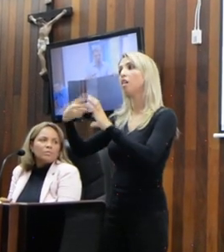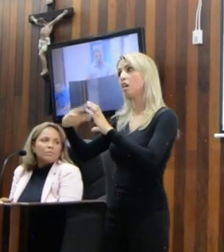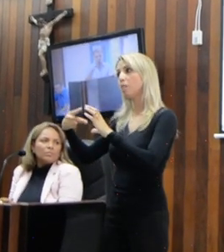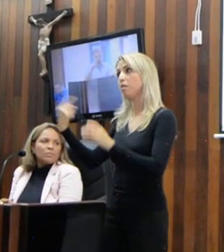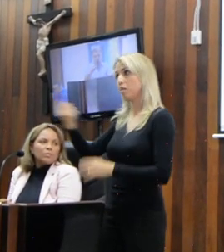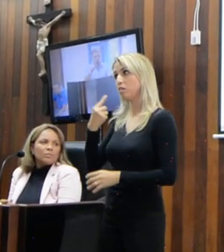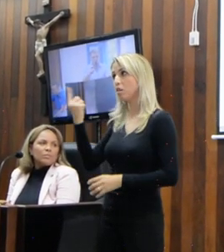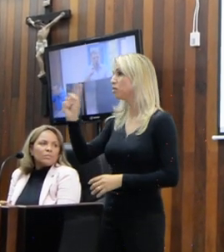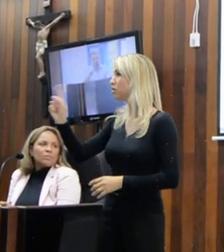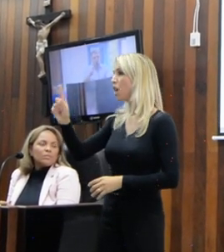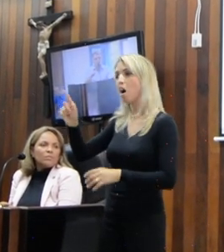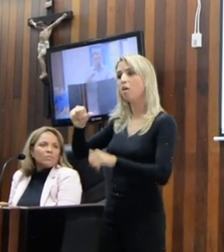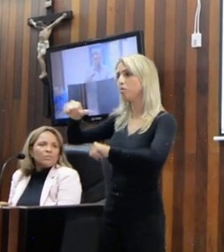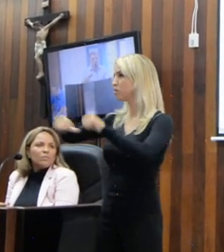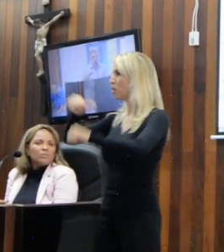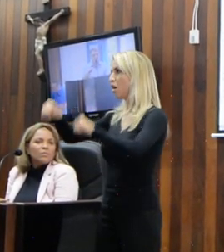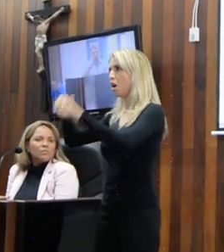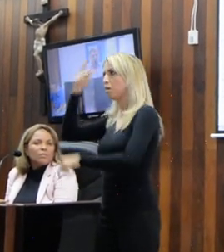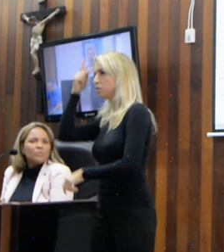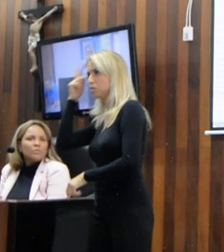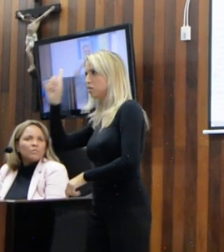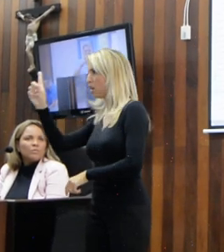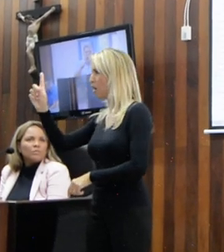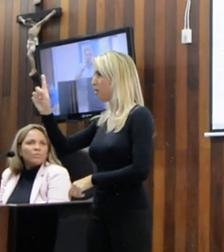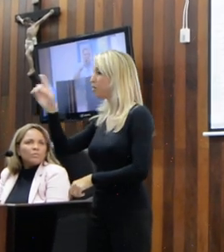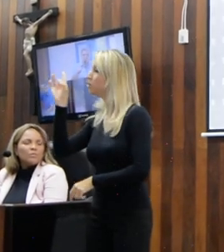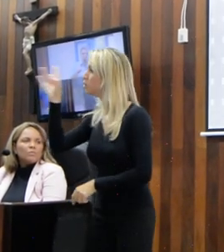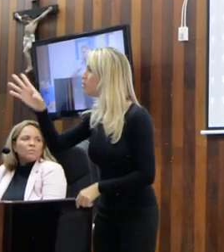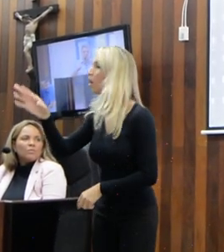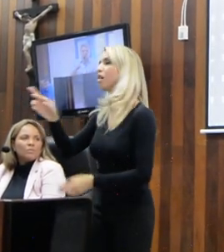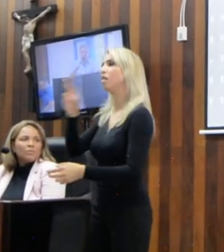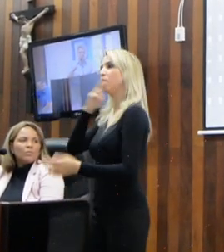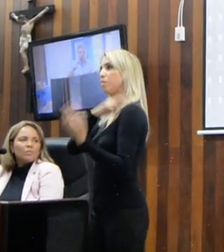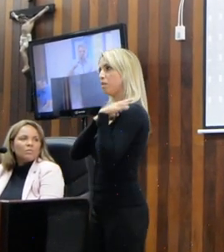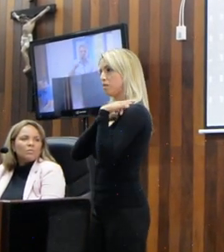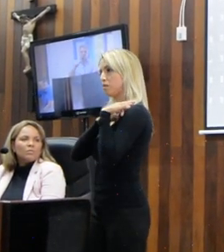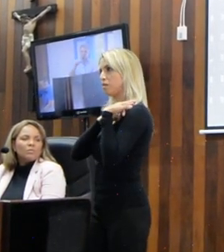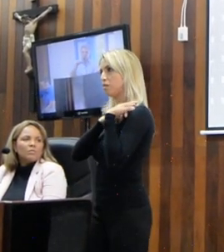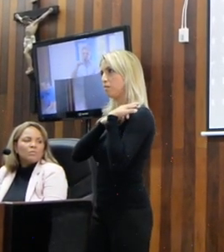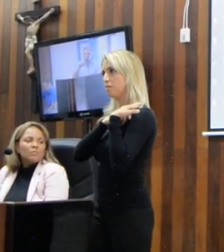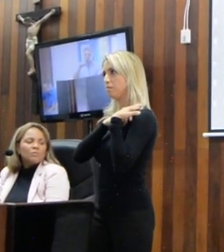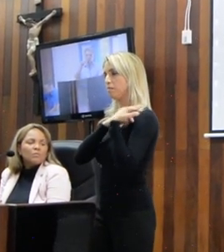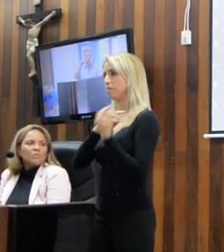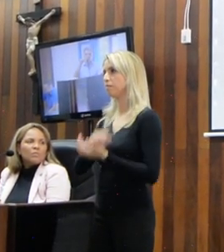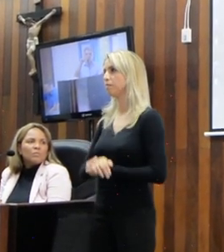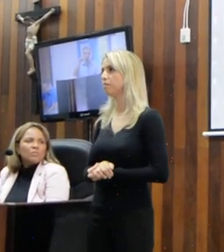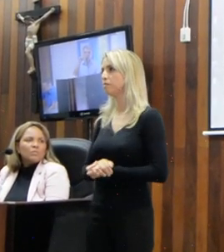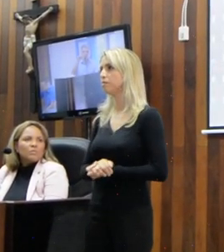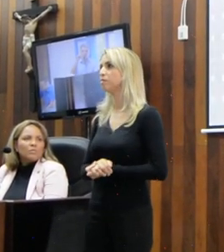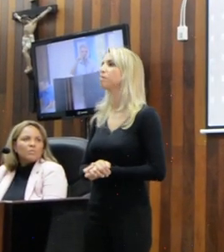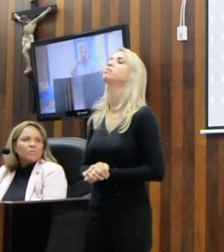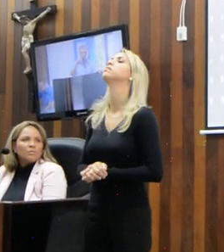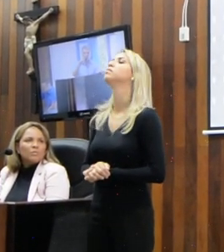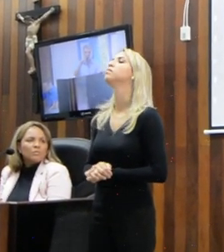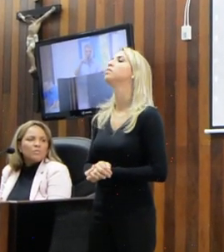não substitui as pessoas, a gente representa as pessoas. Foi